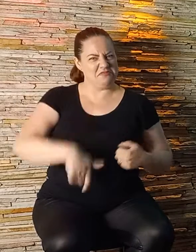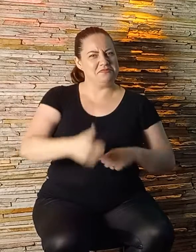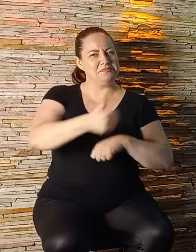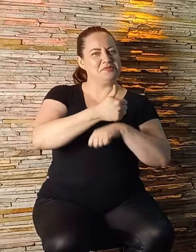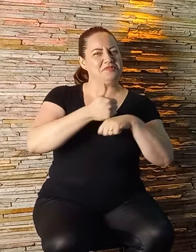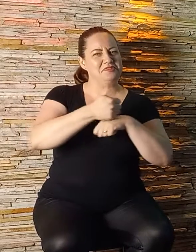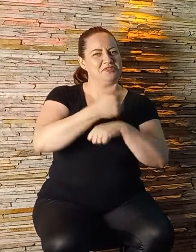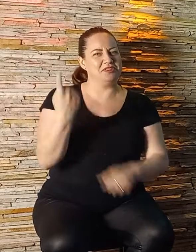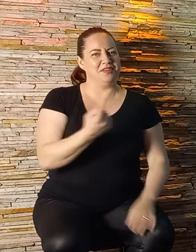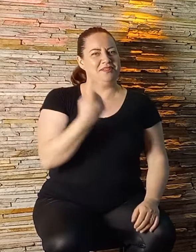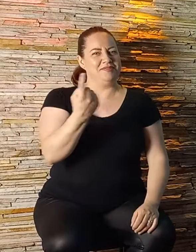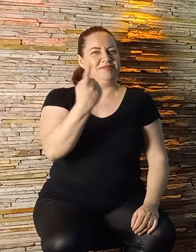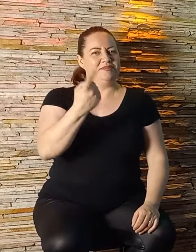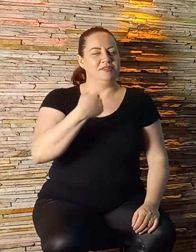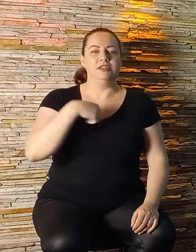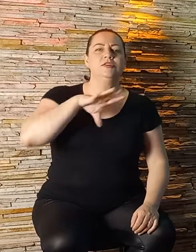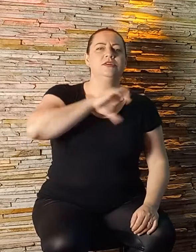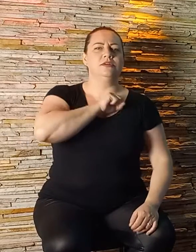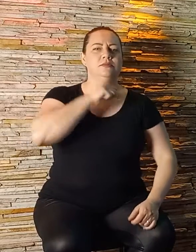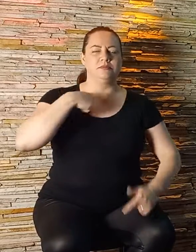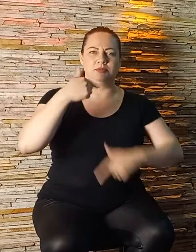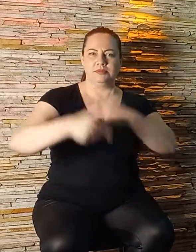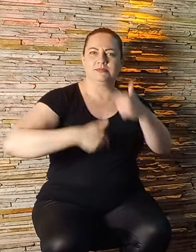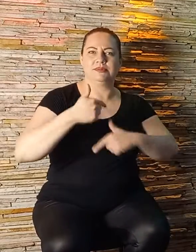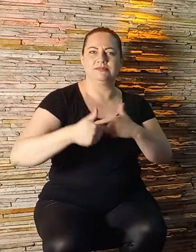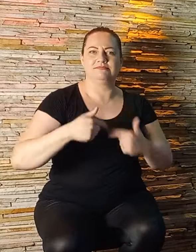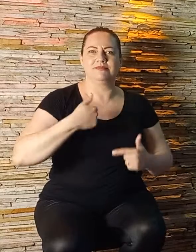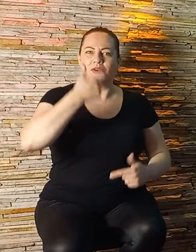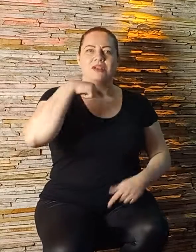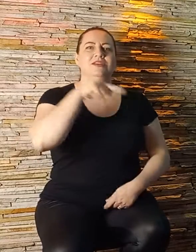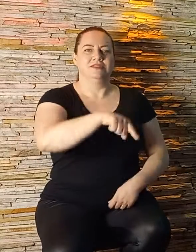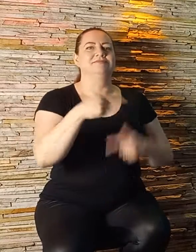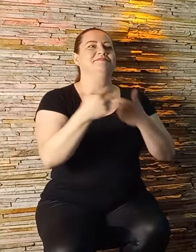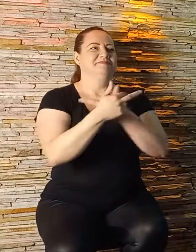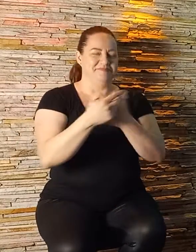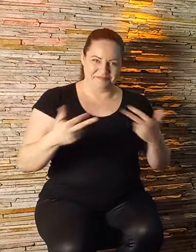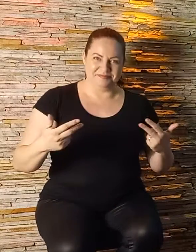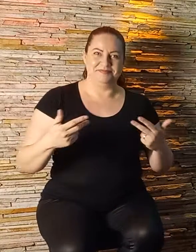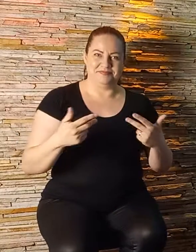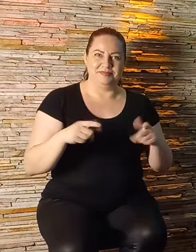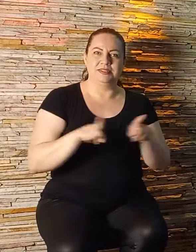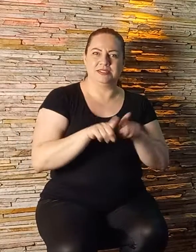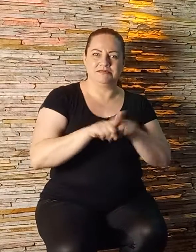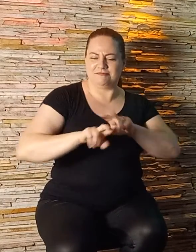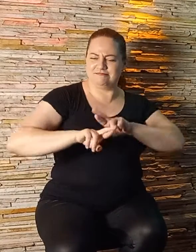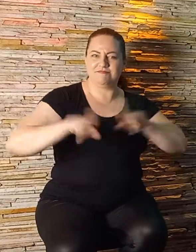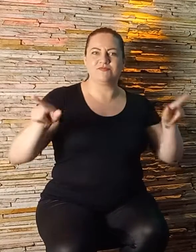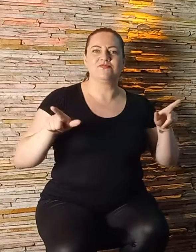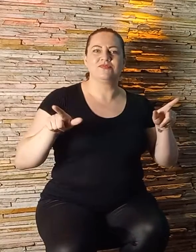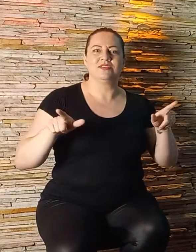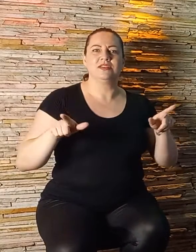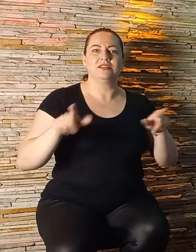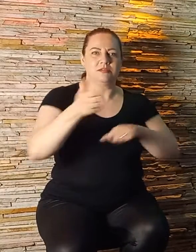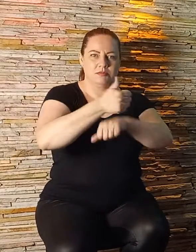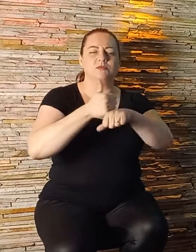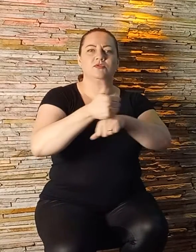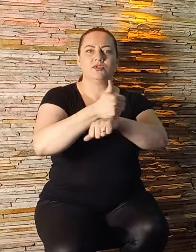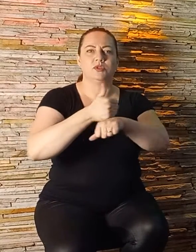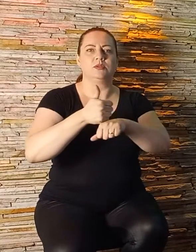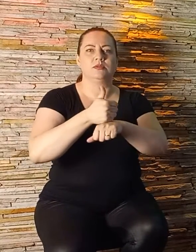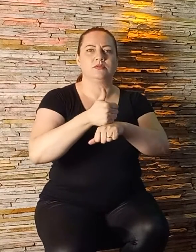profissional independente e eu amo meu trabalho eu acho que isso também é outra coisa que faz todo o diferencial no